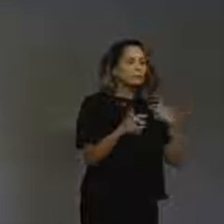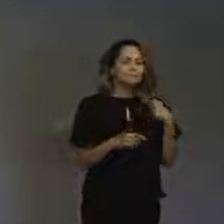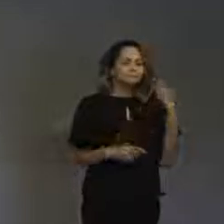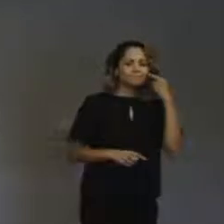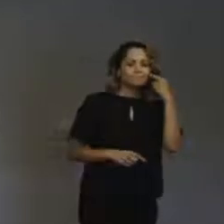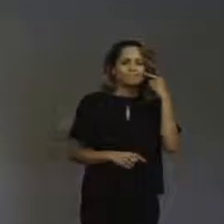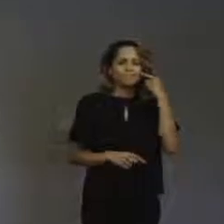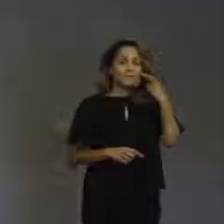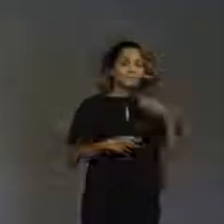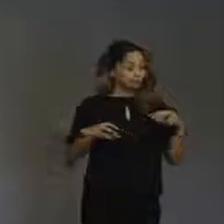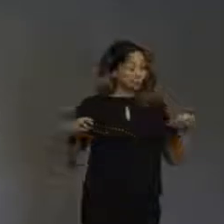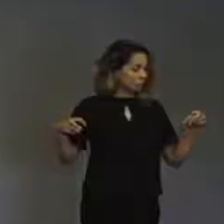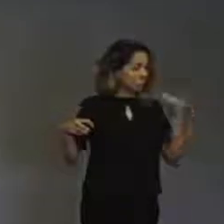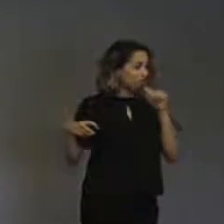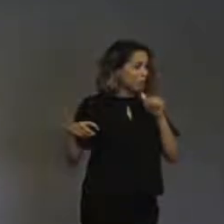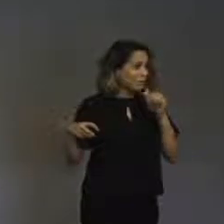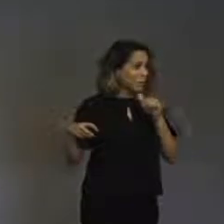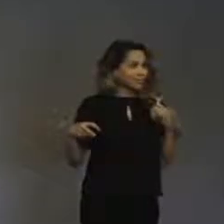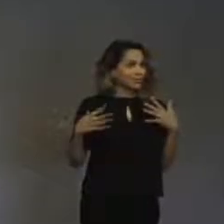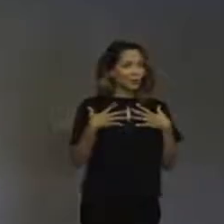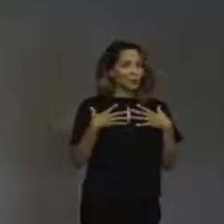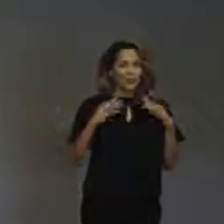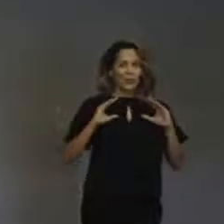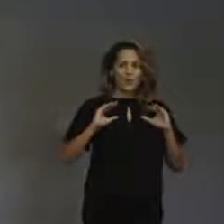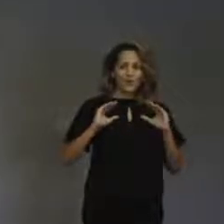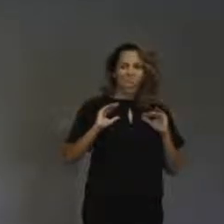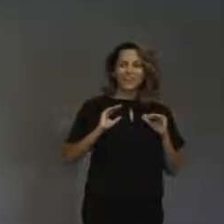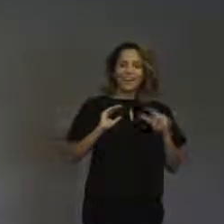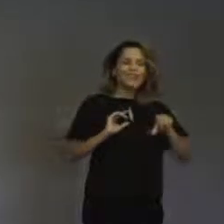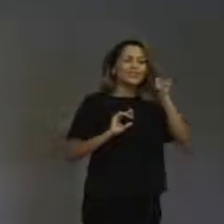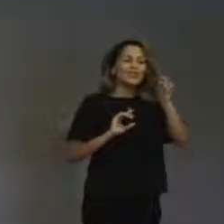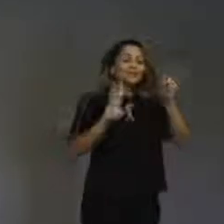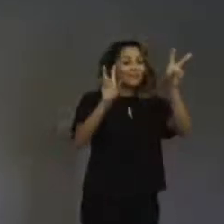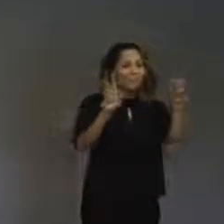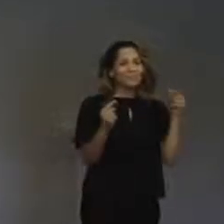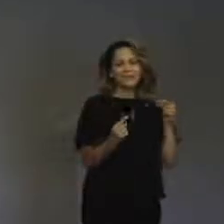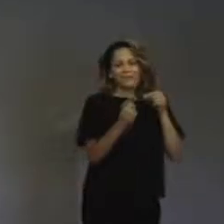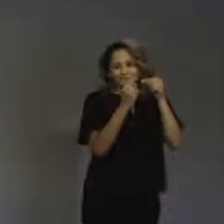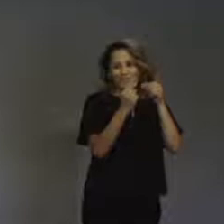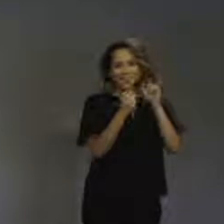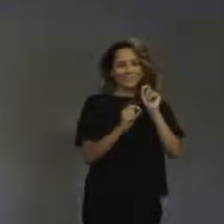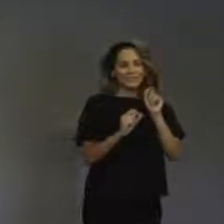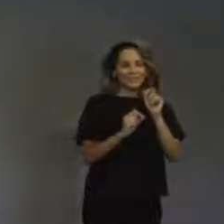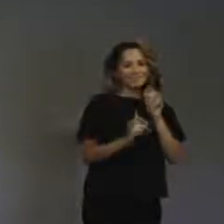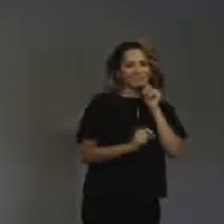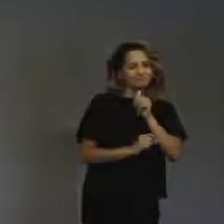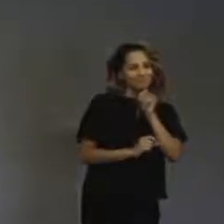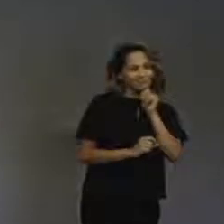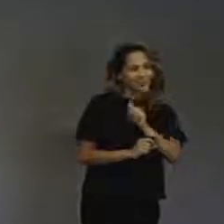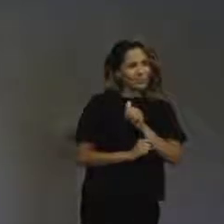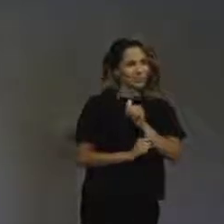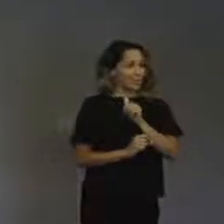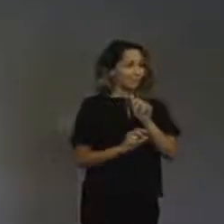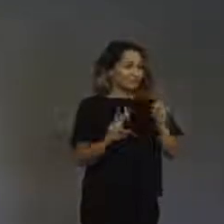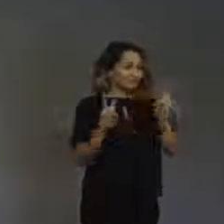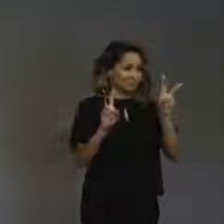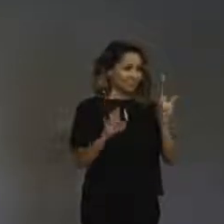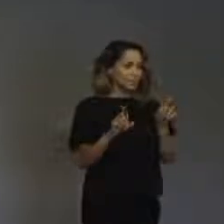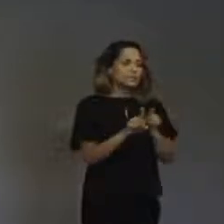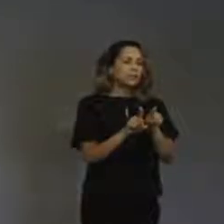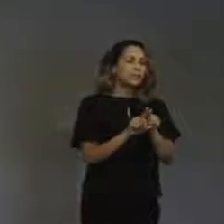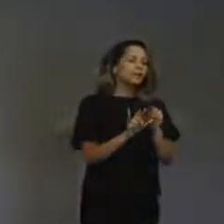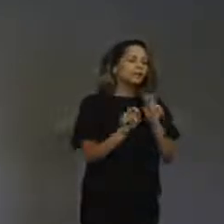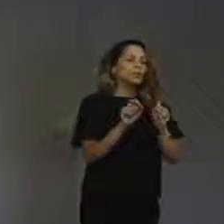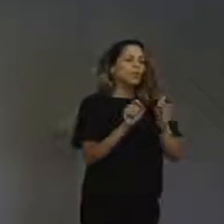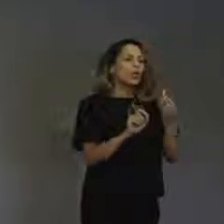mesa feminina e eu escolhi um tema para trazer para vocês aqui, que junta essa questão feminina, mas junta as questões que eu sou...